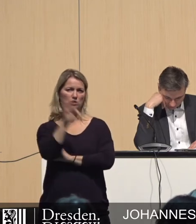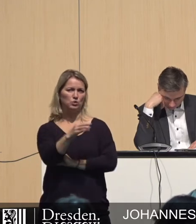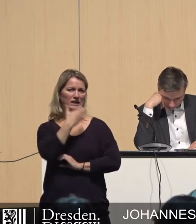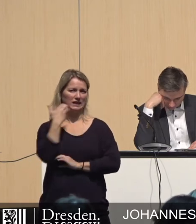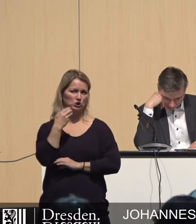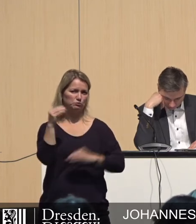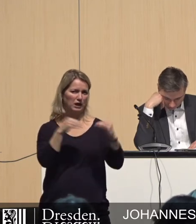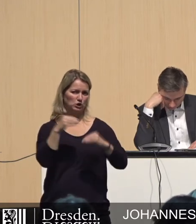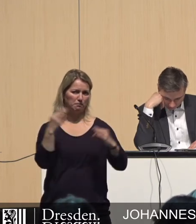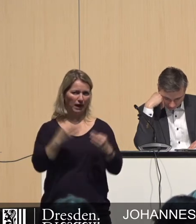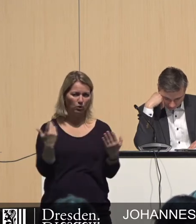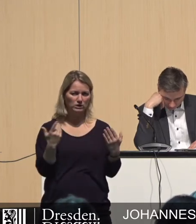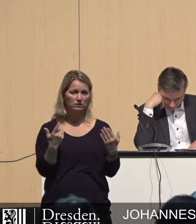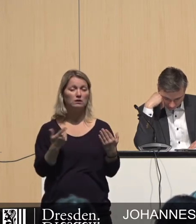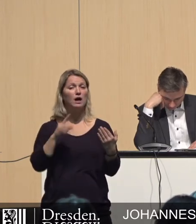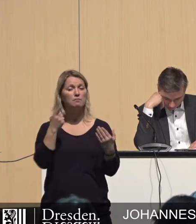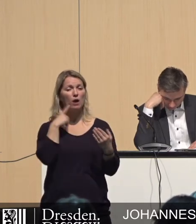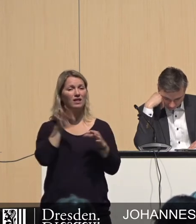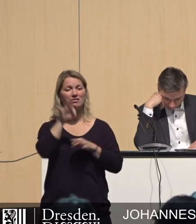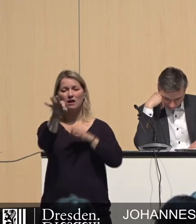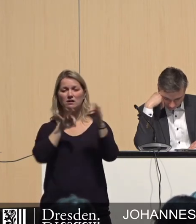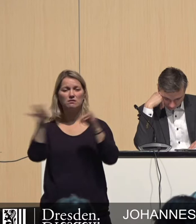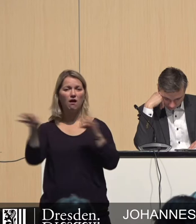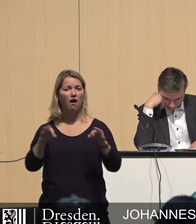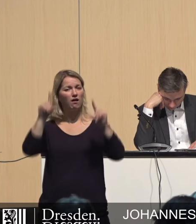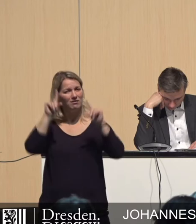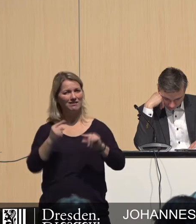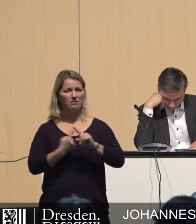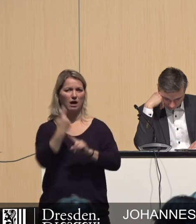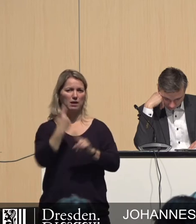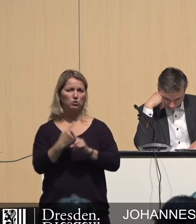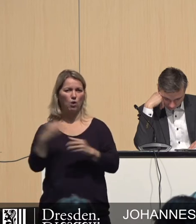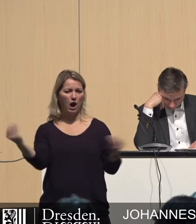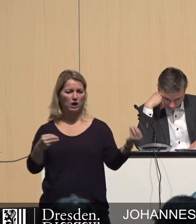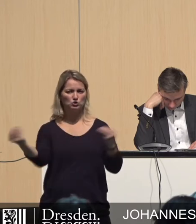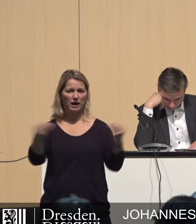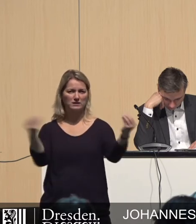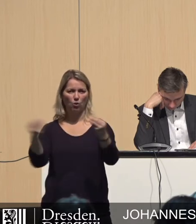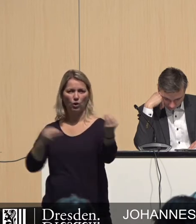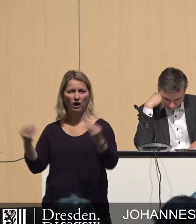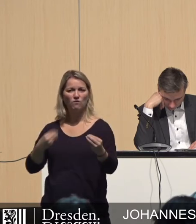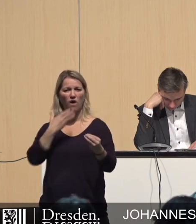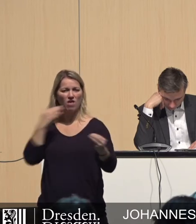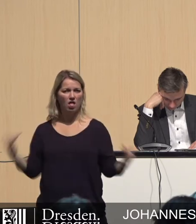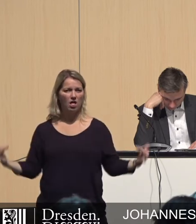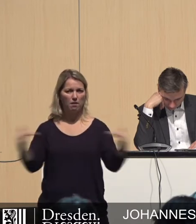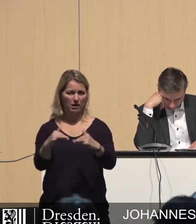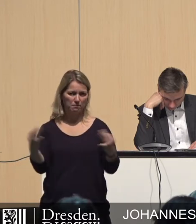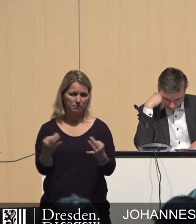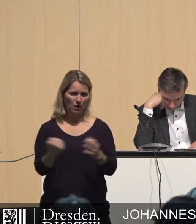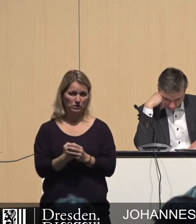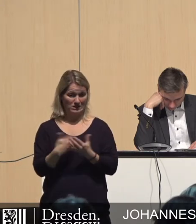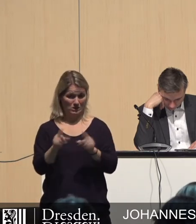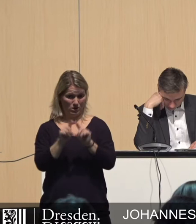brauchen eine dezentrale, niedrigtemperaturische Einspeisung von dezentral erzeugter erneuerbarer Wärme. Auch ein Thema, das